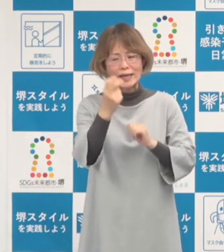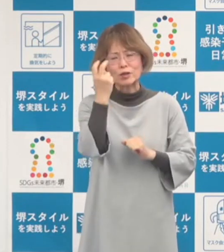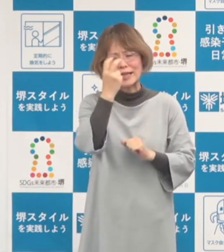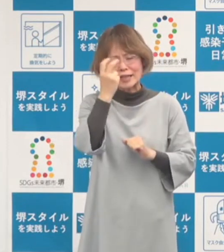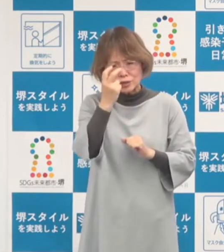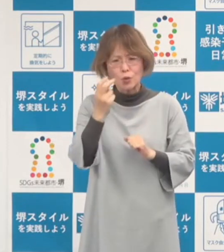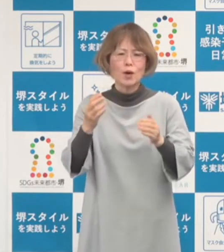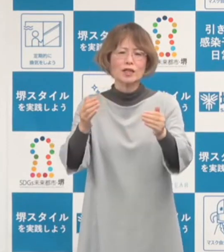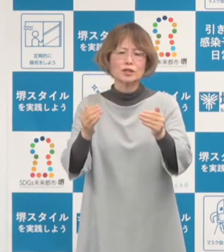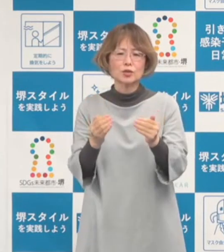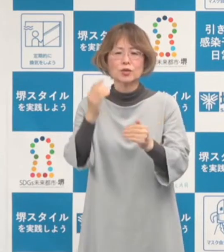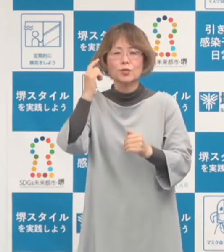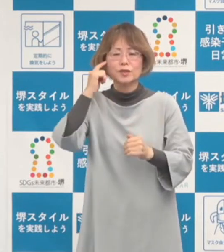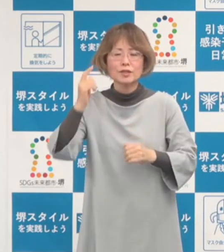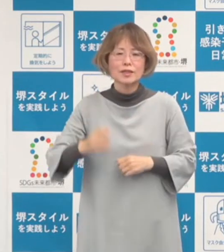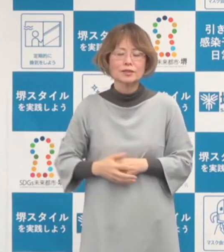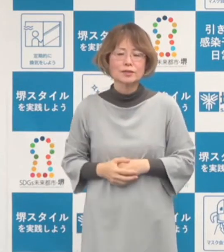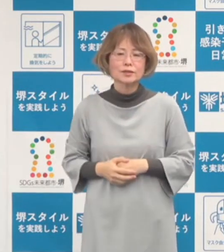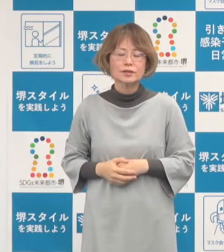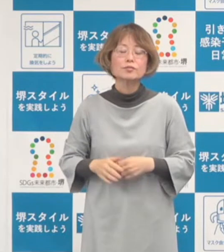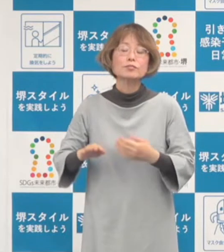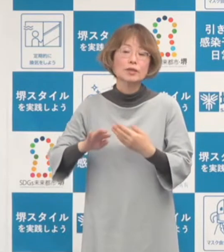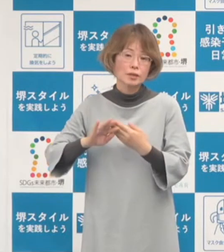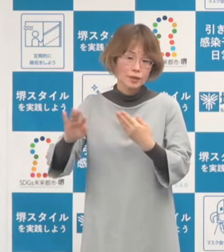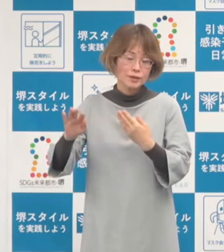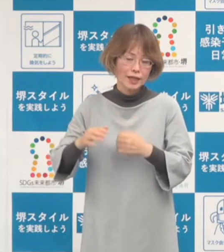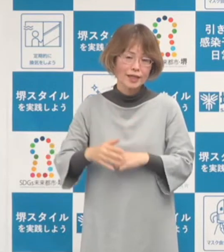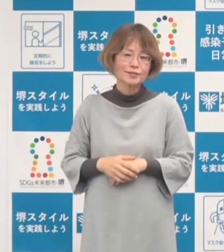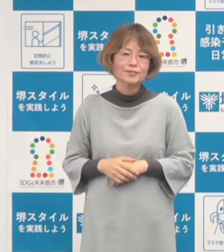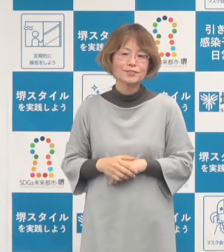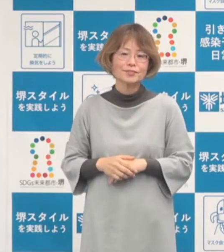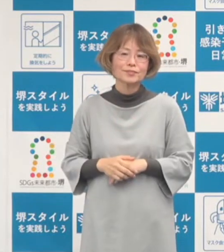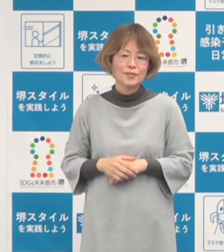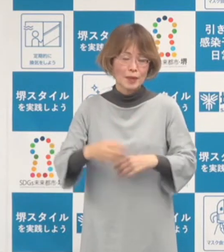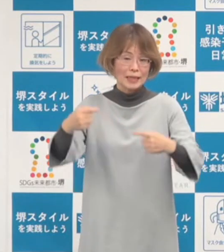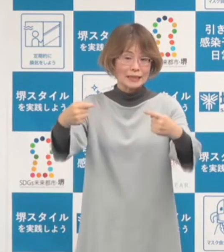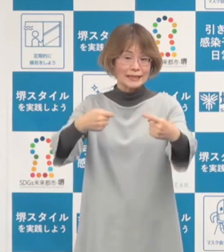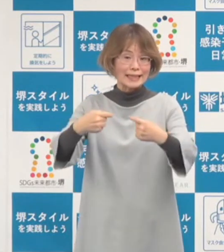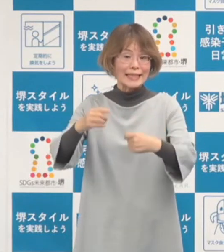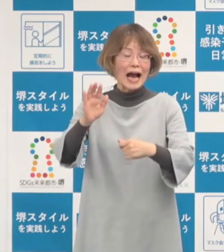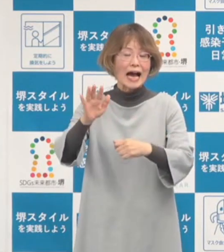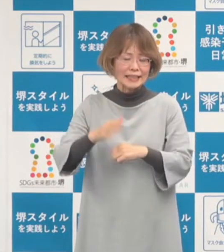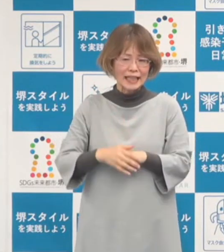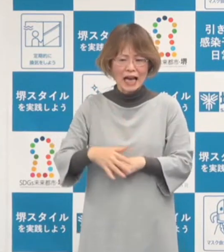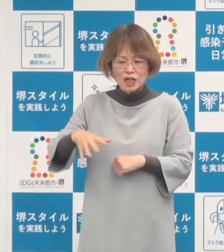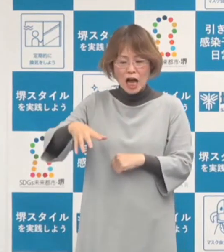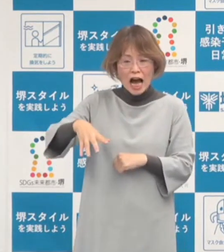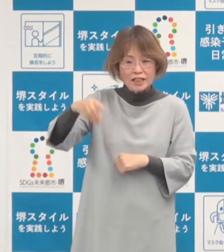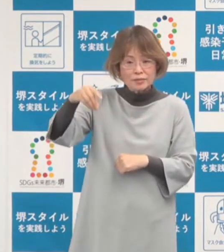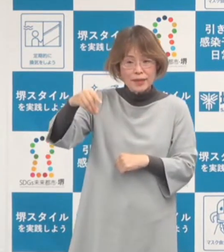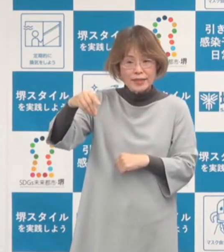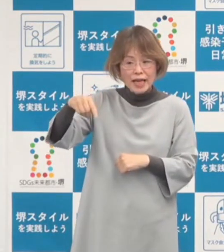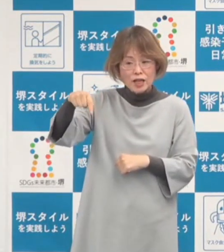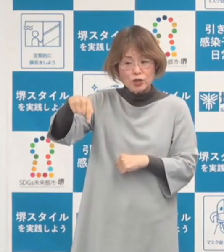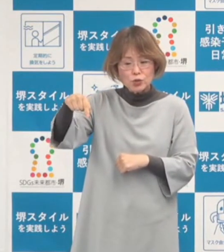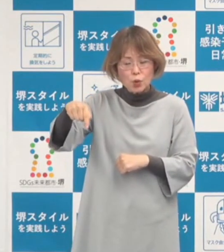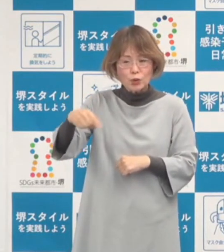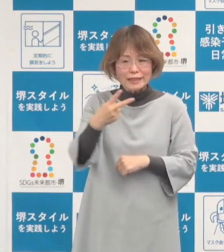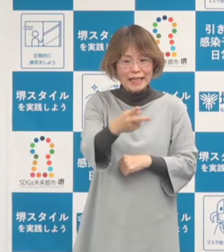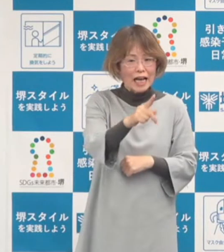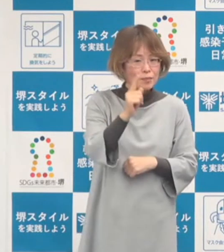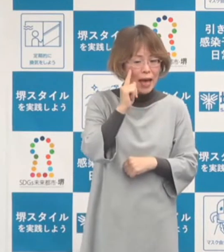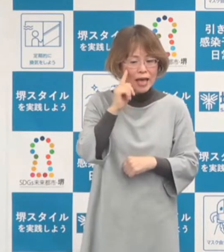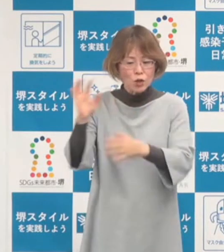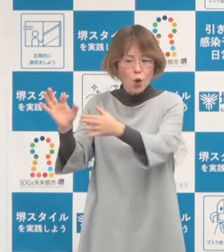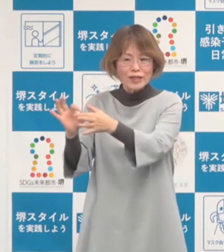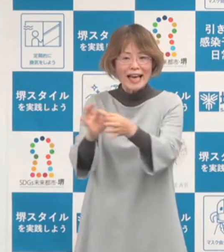ないと考えています。一方で今ご指摘をいただいた初回との今回の継続性というところはより